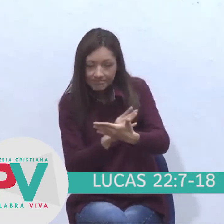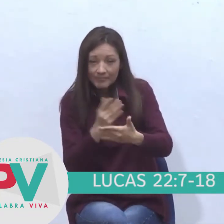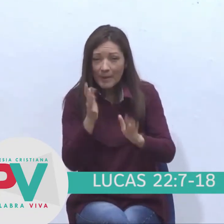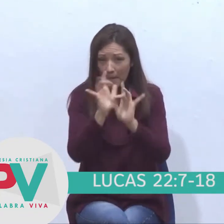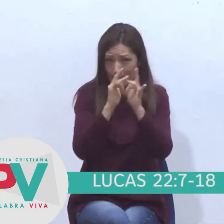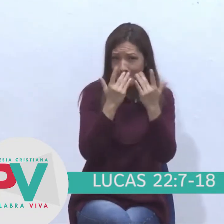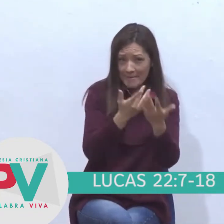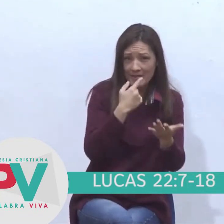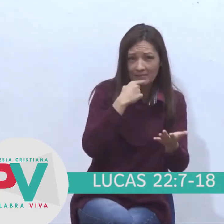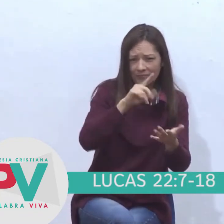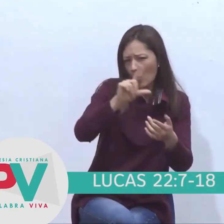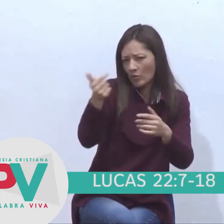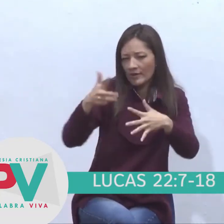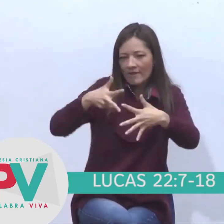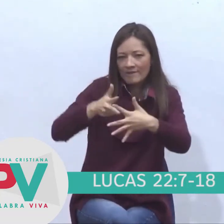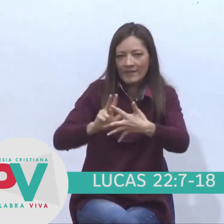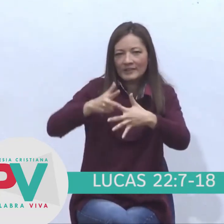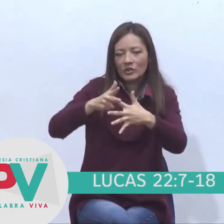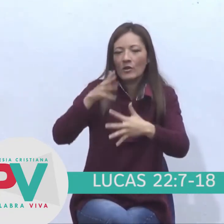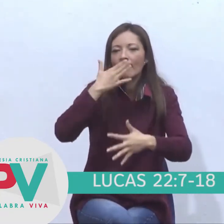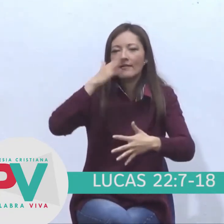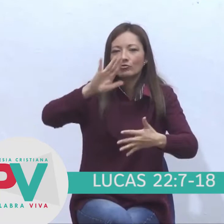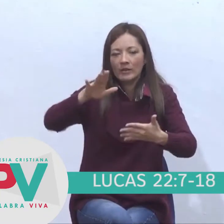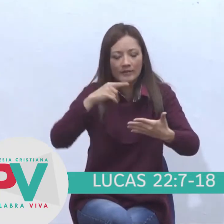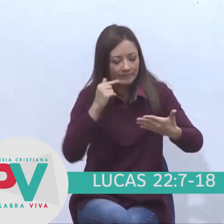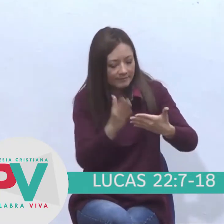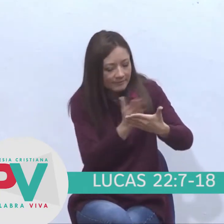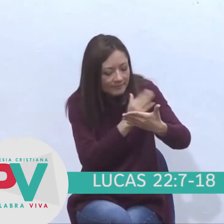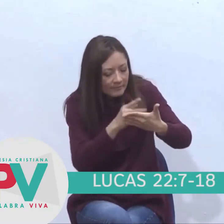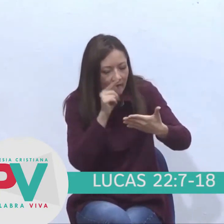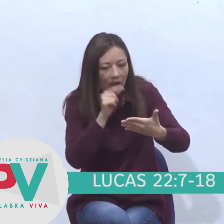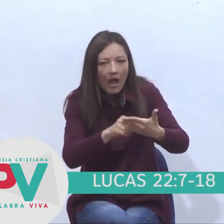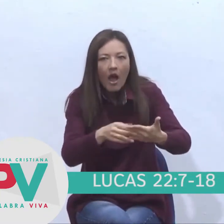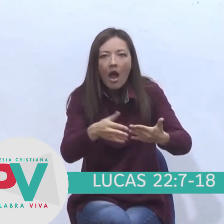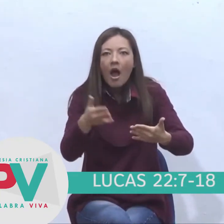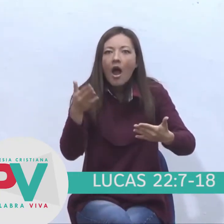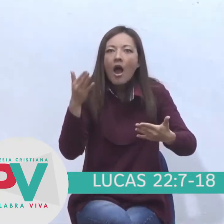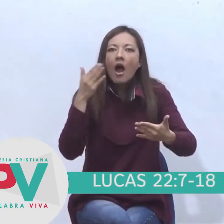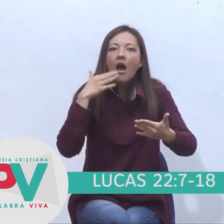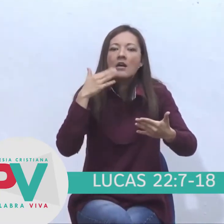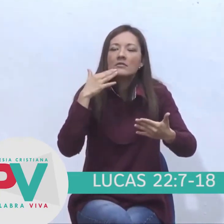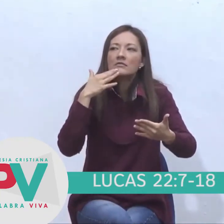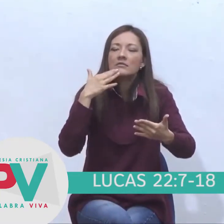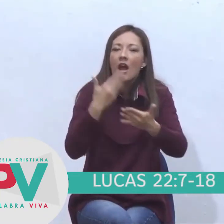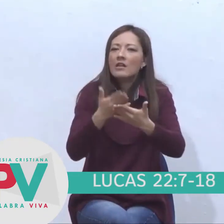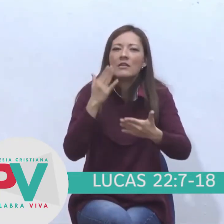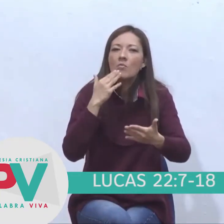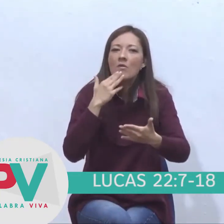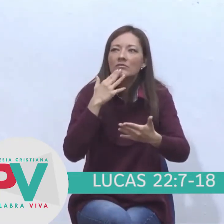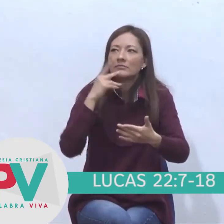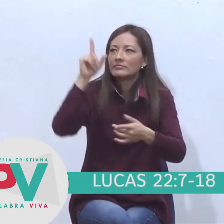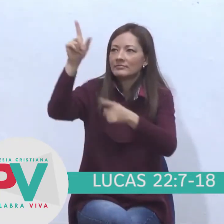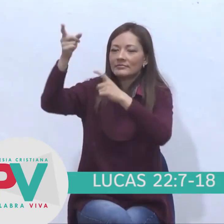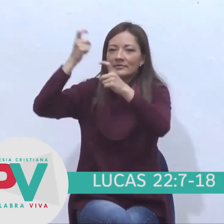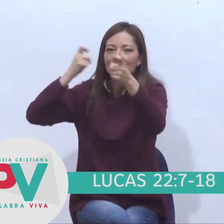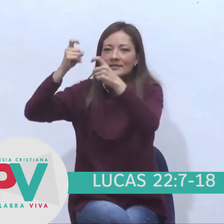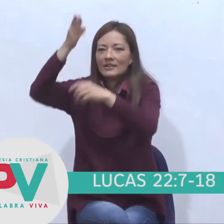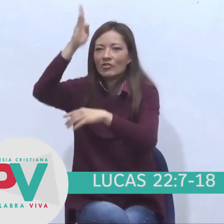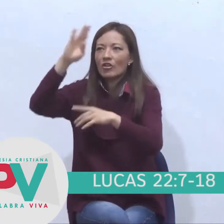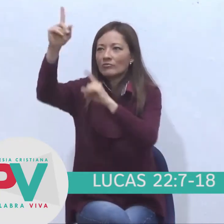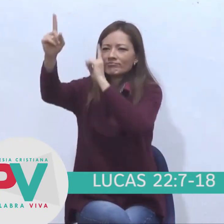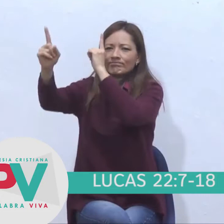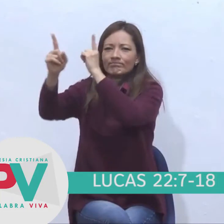dice: hasta que se halle su cumplimiento en el reino de Dios. Y en la Nueva Traducción Viviente